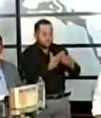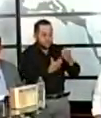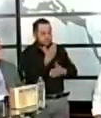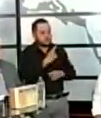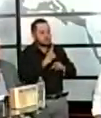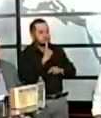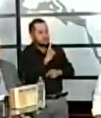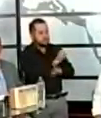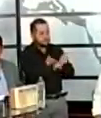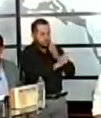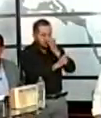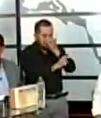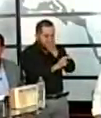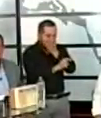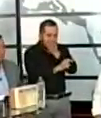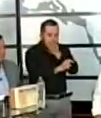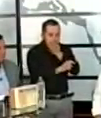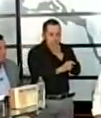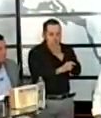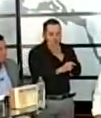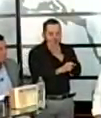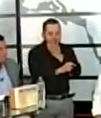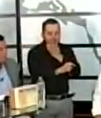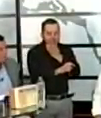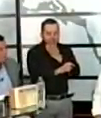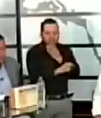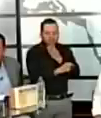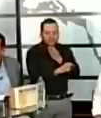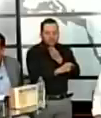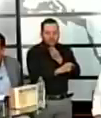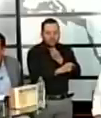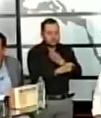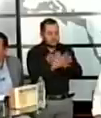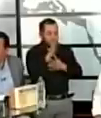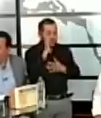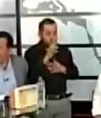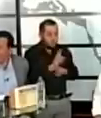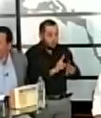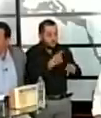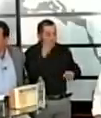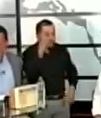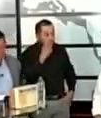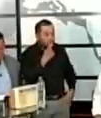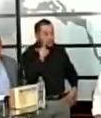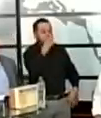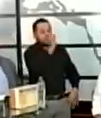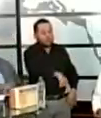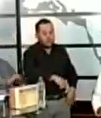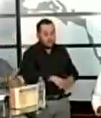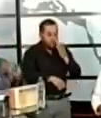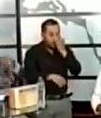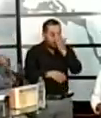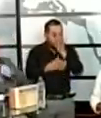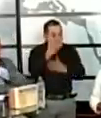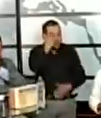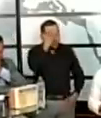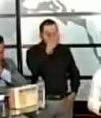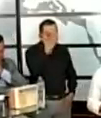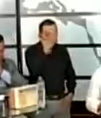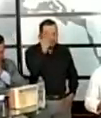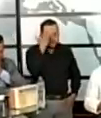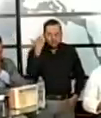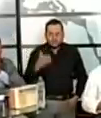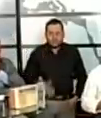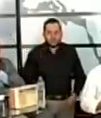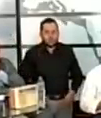se las... Falta Carolina. No. Sí. Claro. Falta Carolina. No. Yo me la salté. Se la saltó. Sí, claro. Ahora que estaba nervioso, por